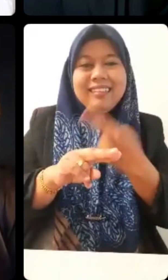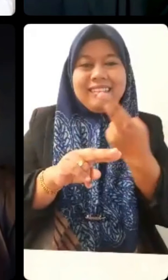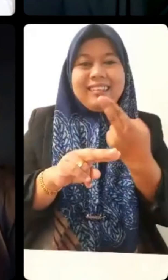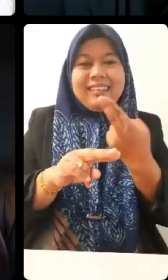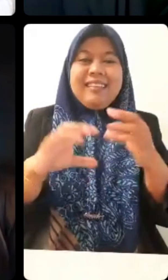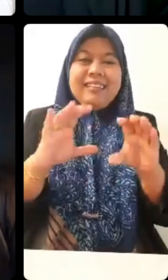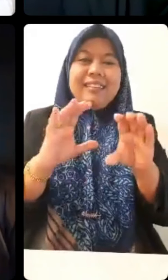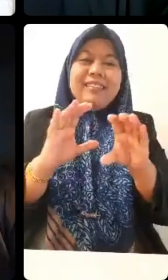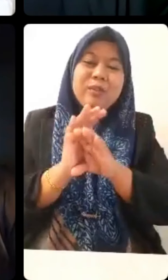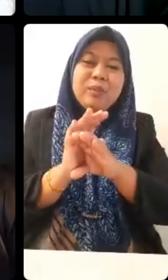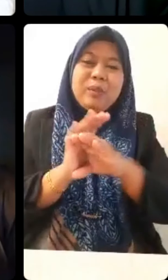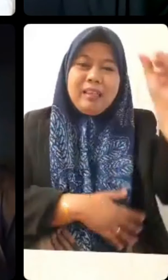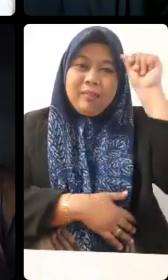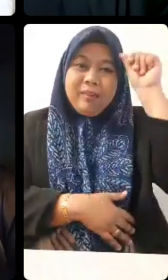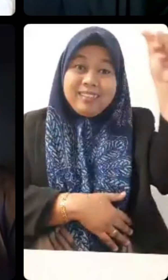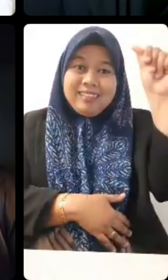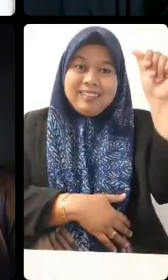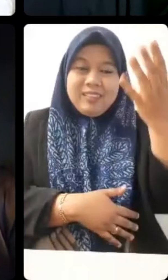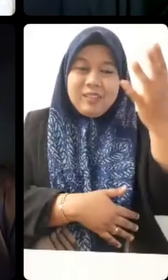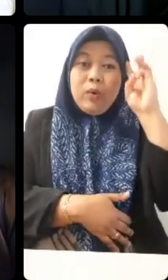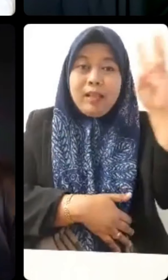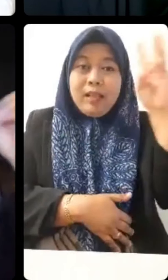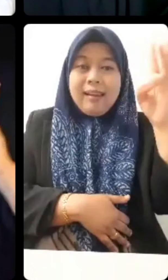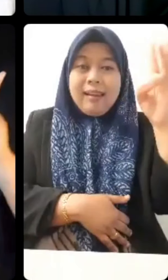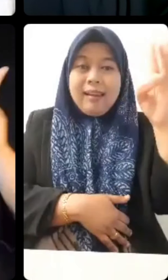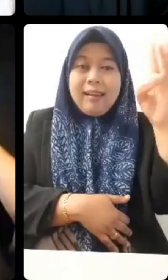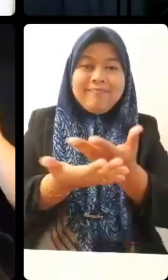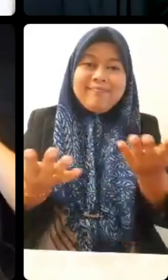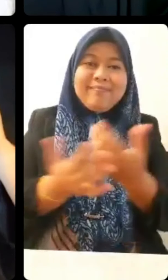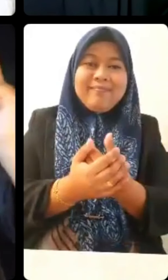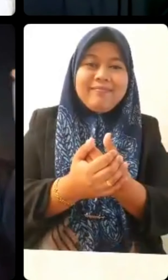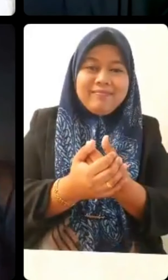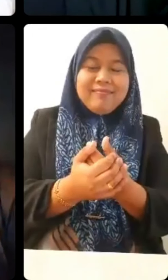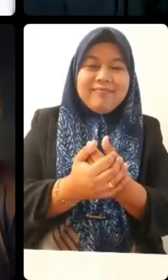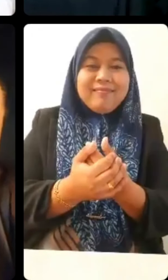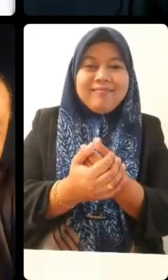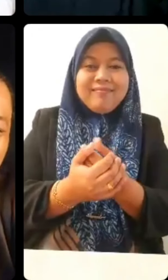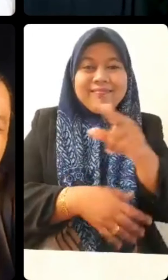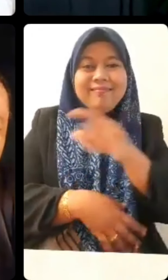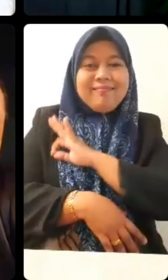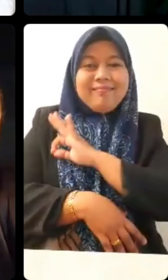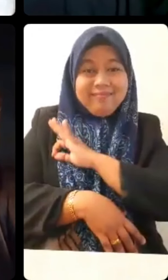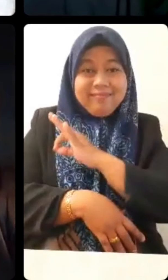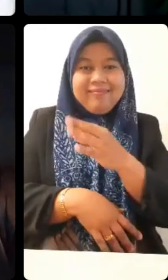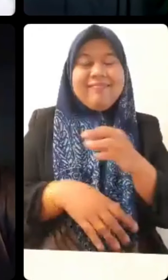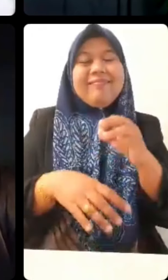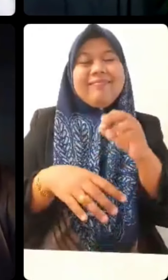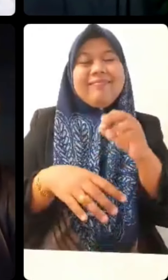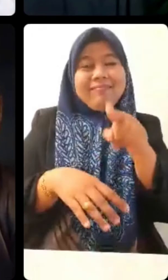Assalamualaikum, Persemua Waalaikumsalam, semua itulah ada. Ni Cik Anis. Boleh follow TikTok dia, banyak.